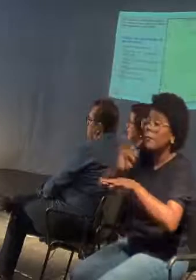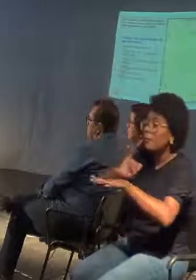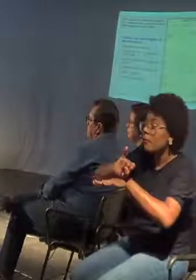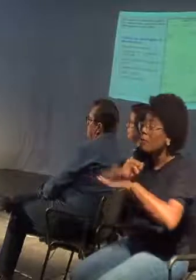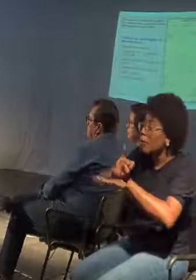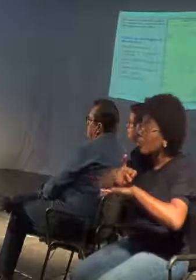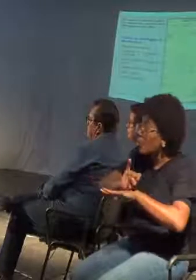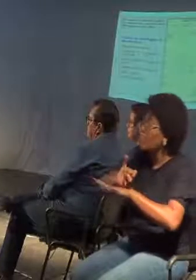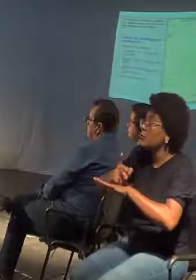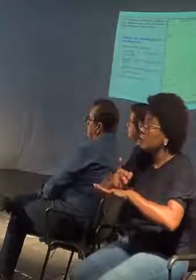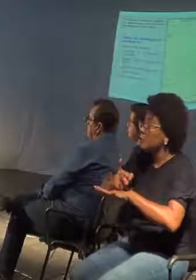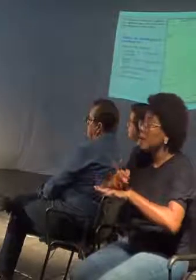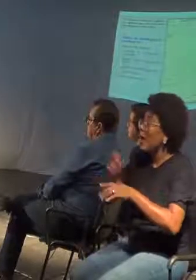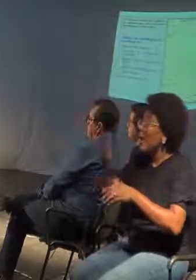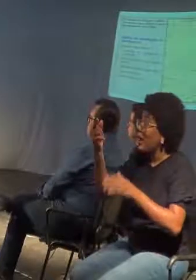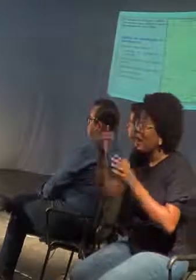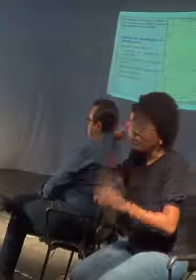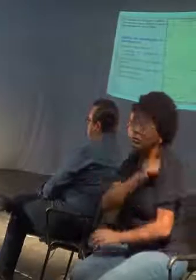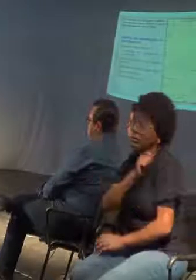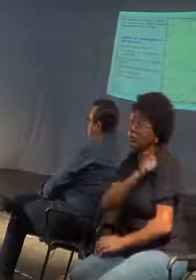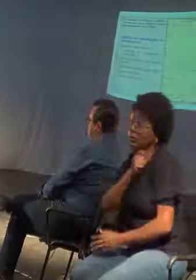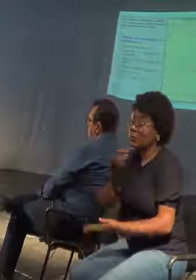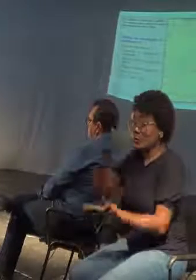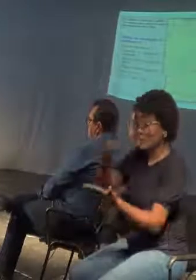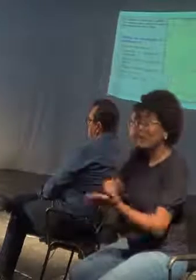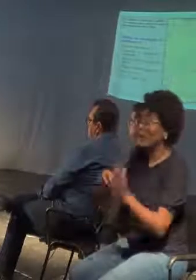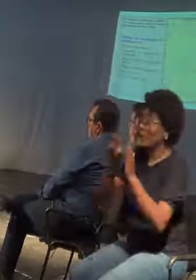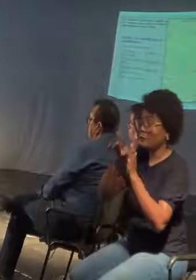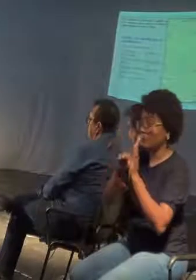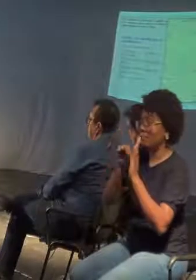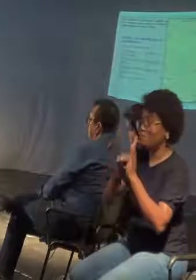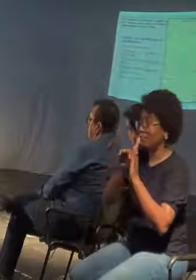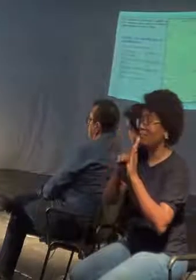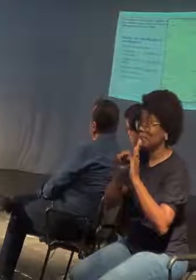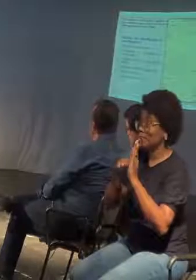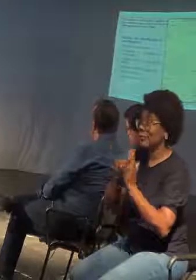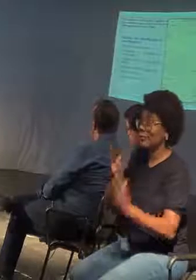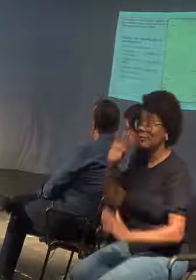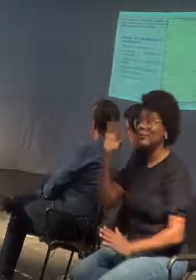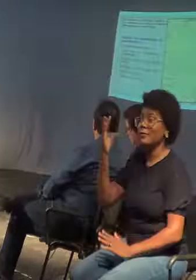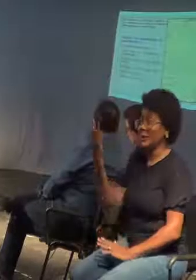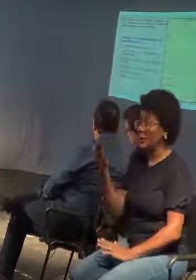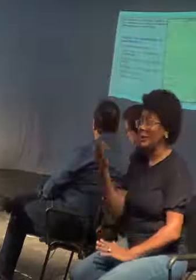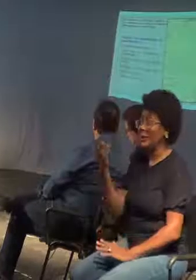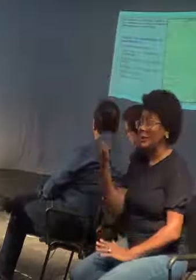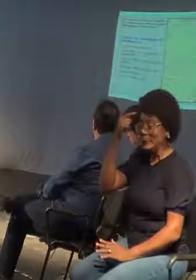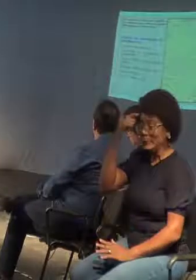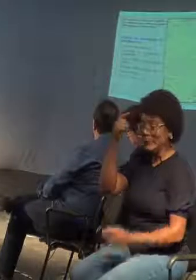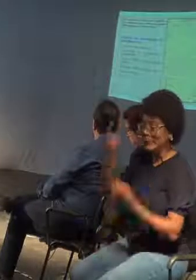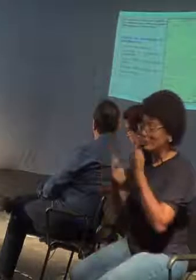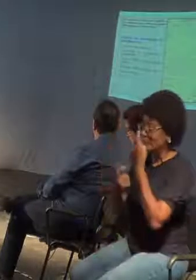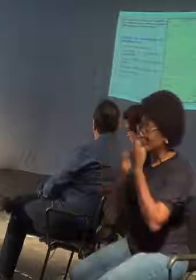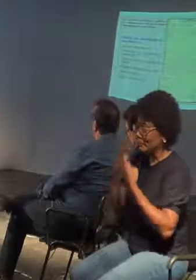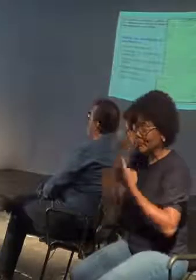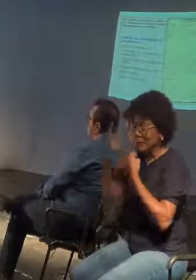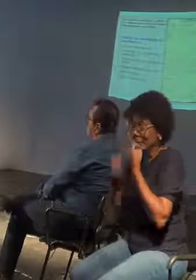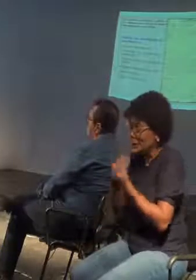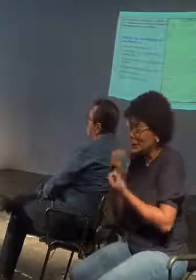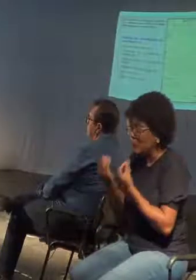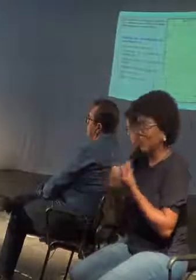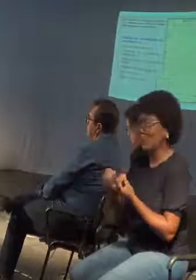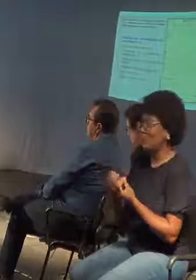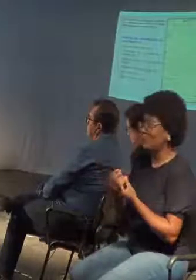passagem urbana, não intermunicipal, mas como se fosse, né, uma só situação. E alguns fatores, a questão de